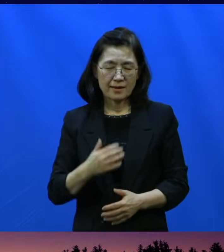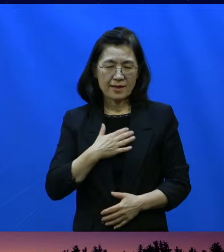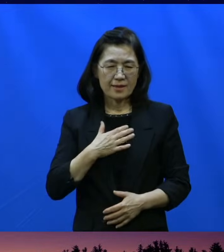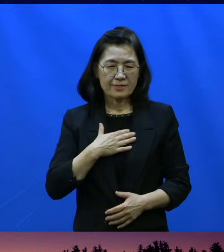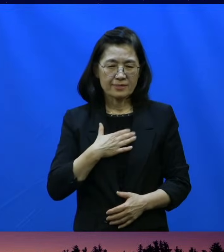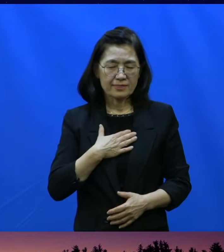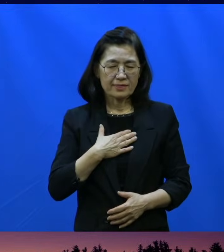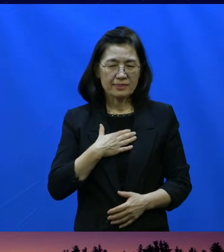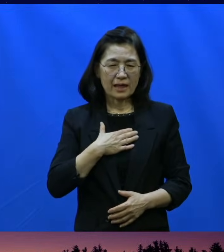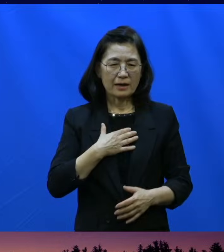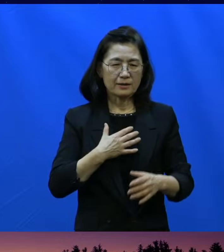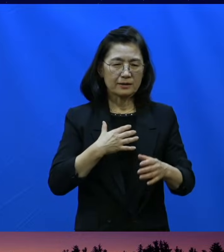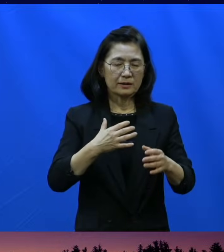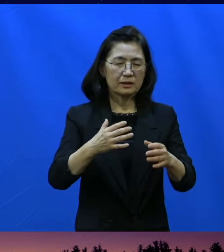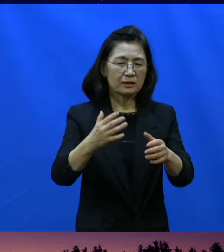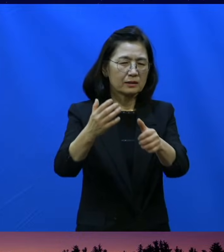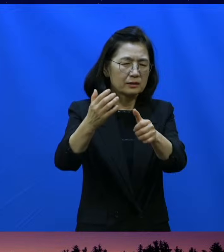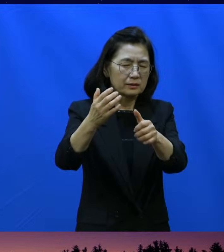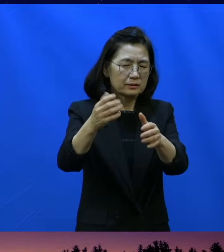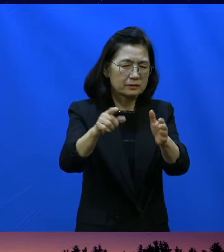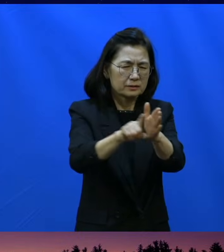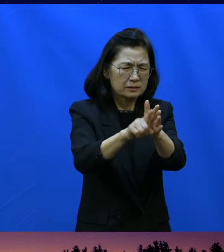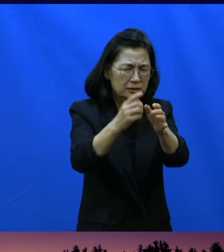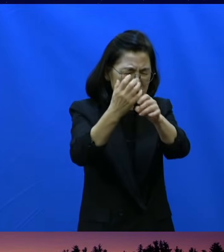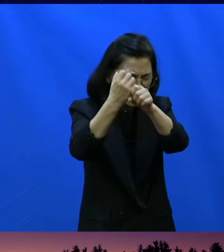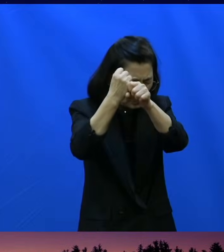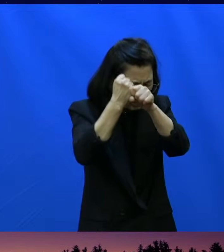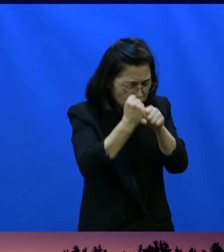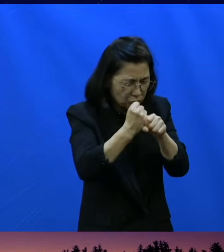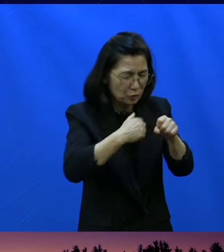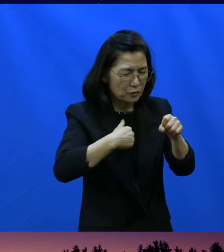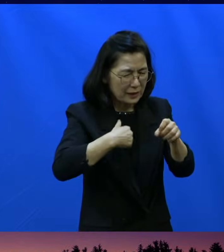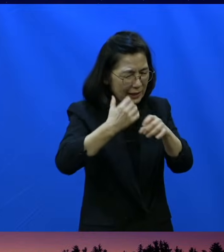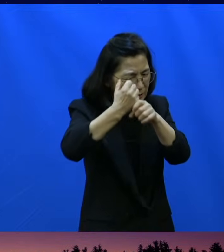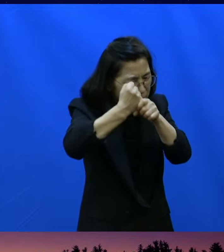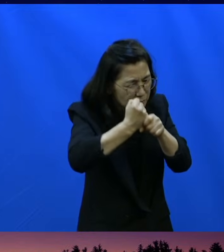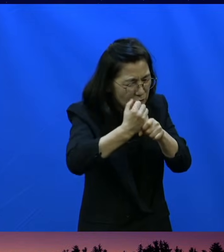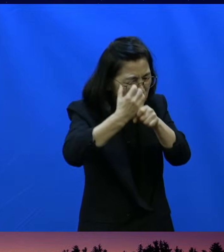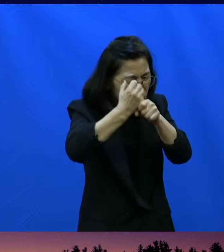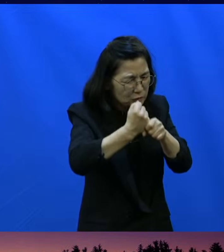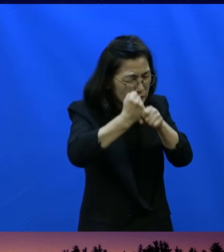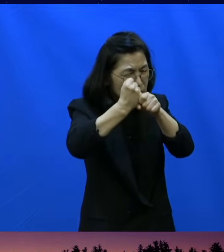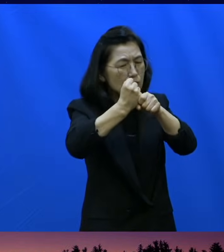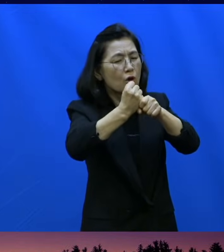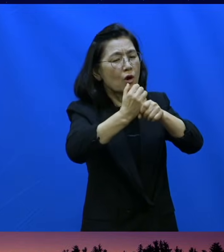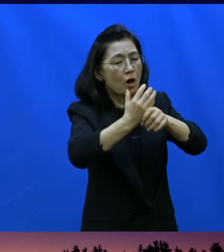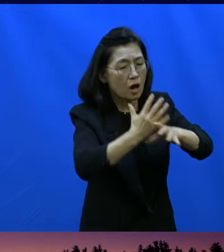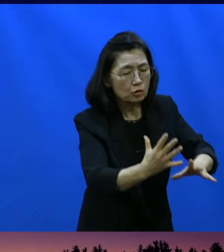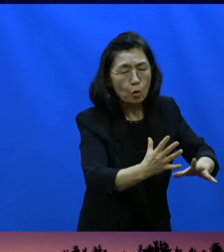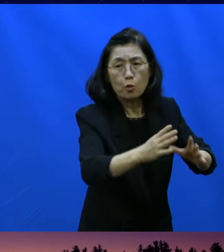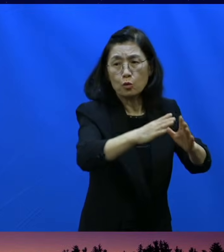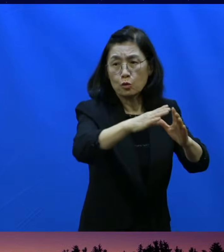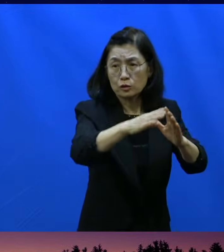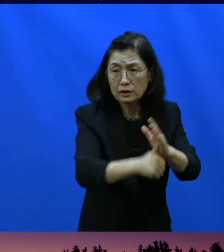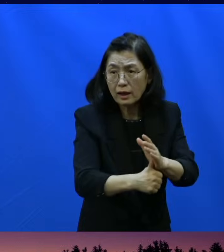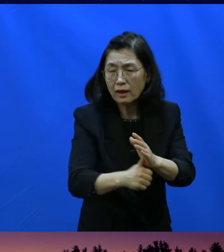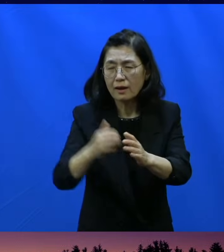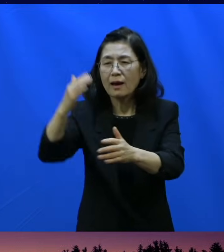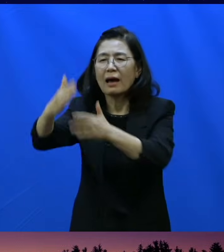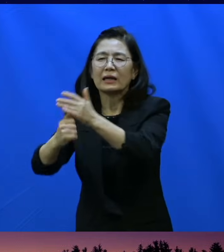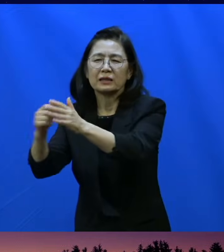중심적으로 살게 돼 있어요. 왜? 그걸 놔야 되는데 놓는 순간은 죽는 줄 아는데 놓는 순간에 일단